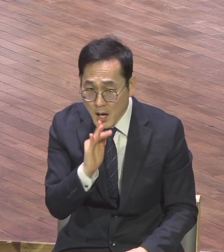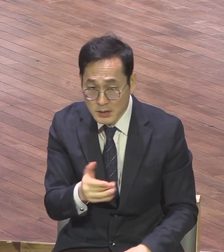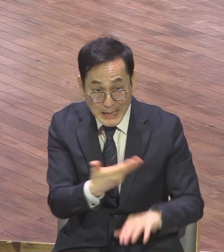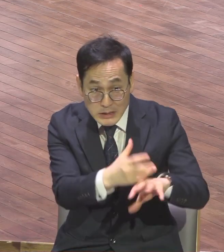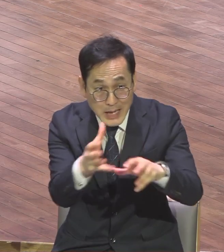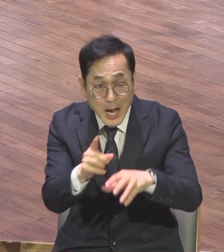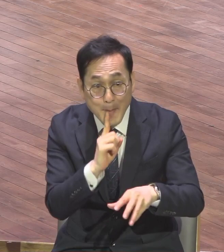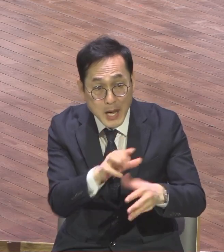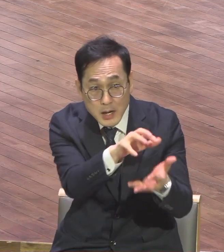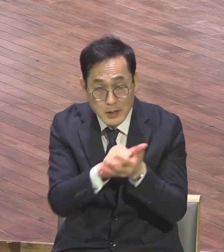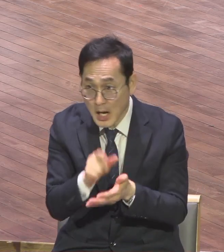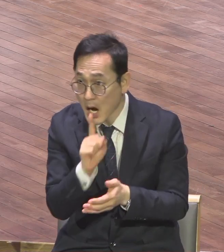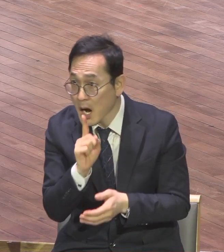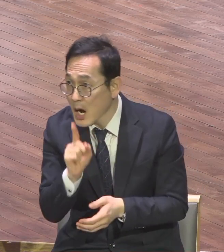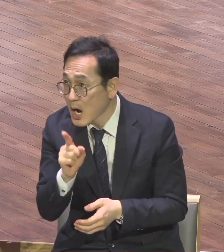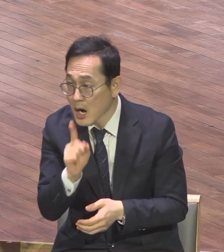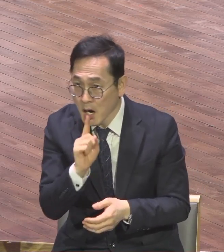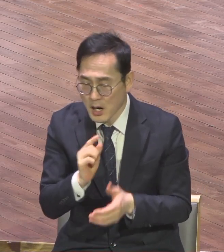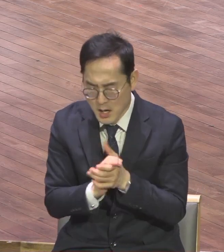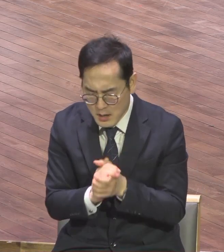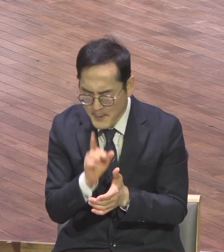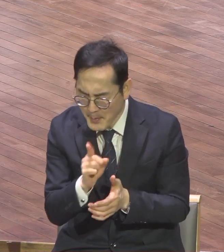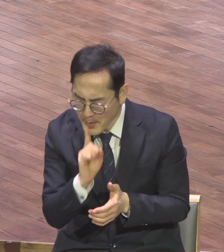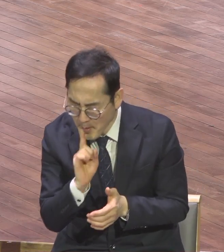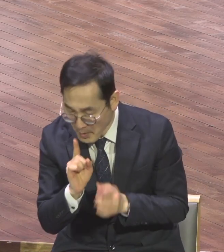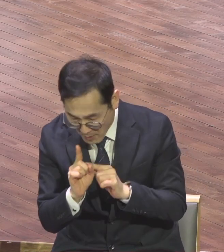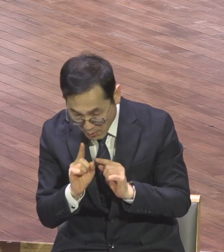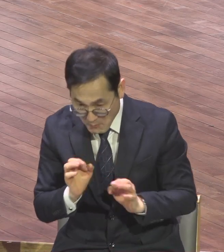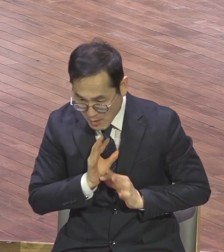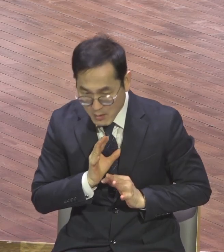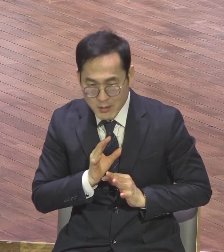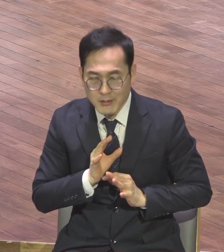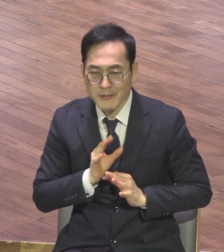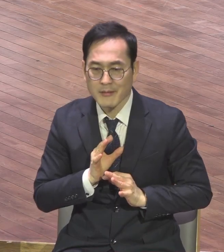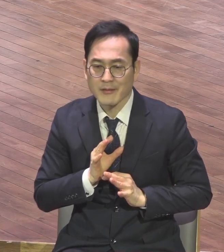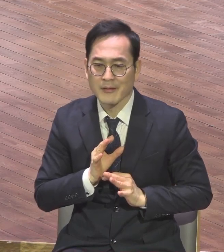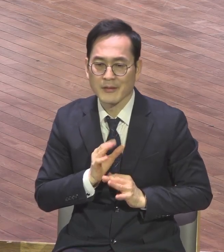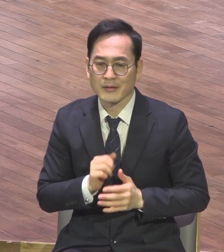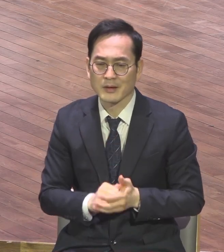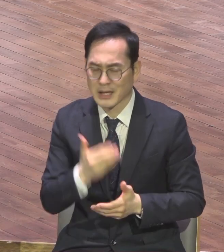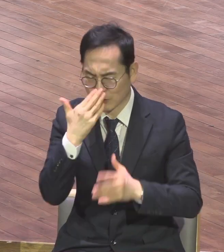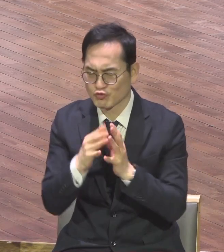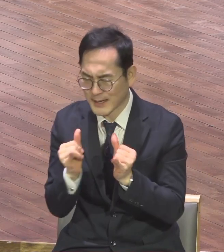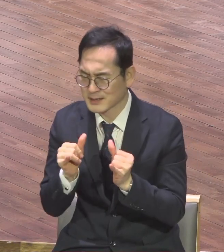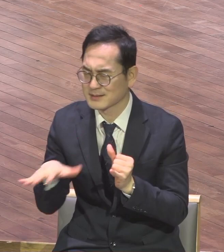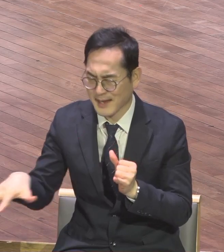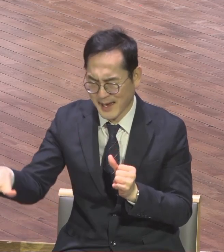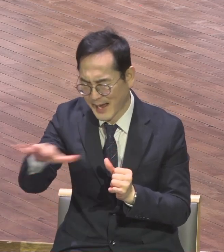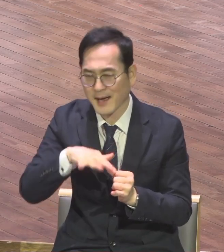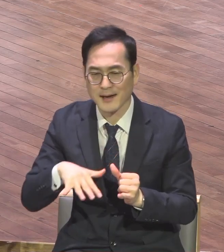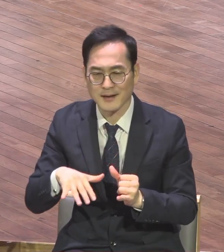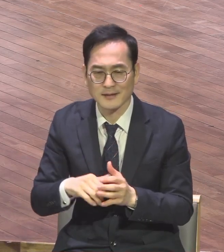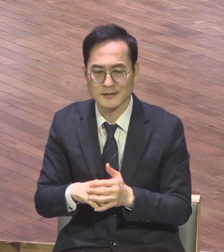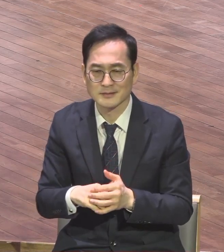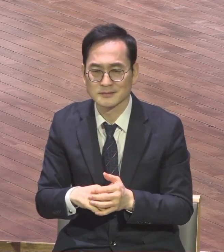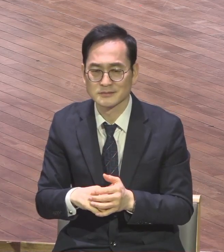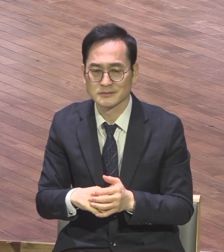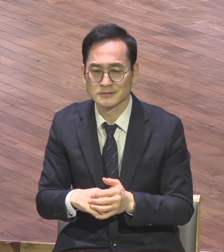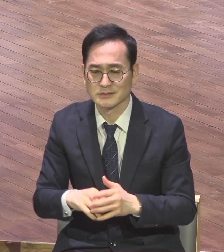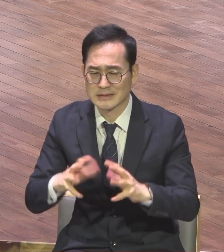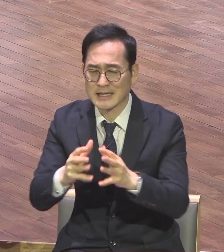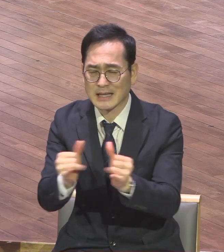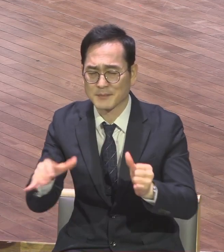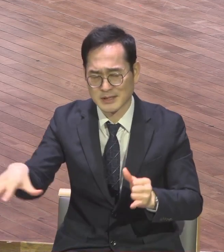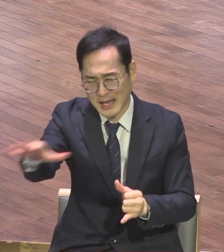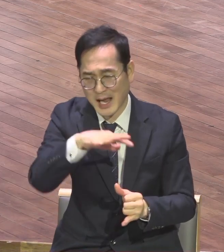하나님의 큰 일, 이 예루살렘에 모였던 유대인들, 디아스포라들, 전 세계에서 몰려온 사람들에게